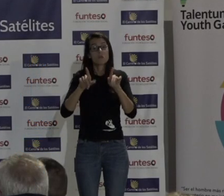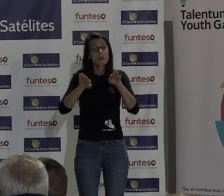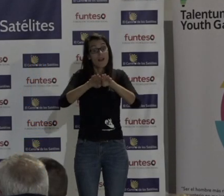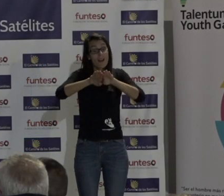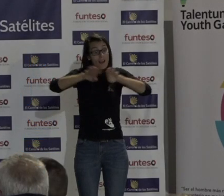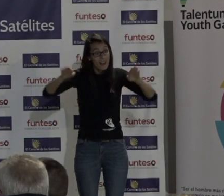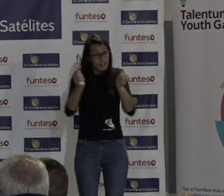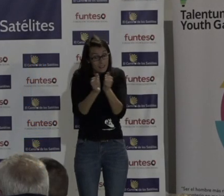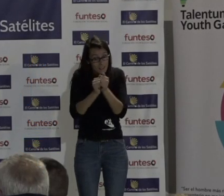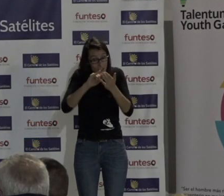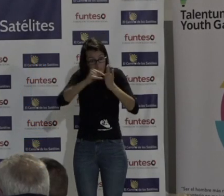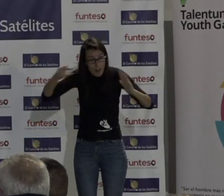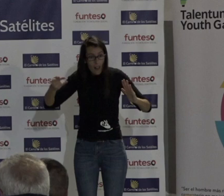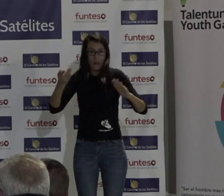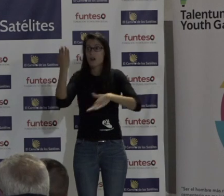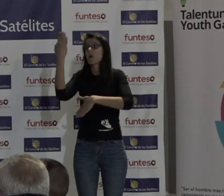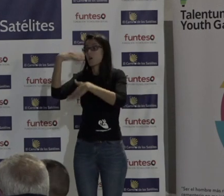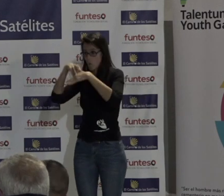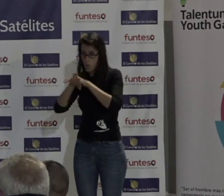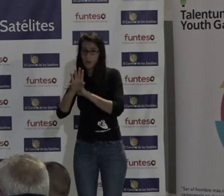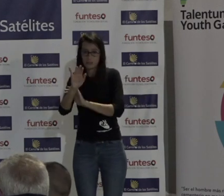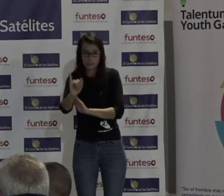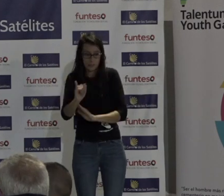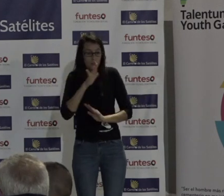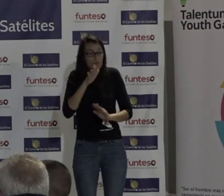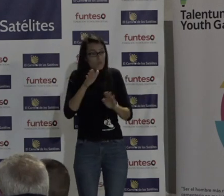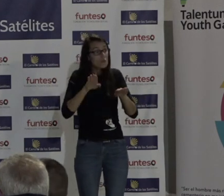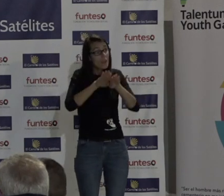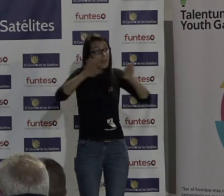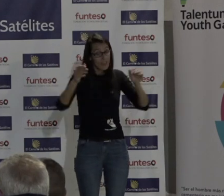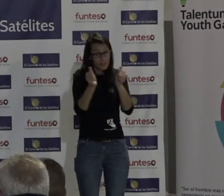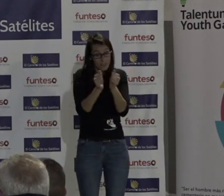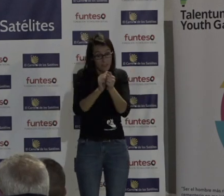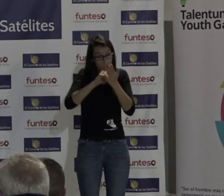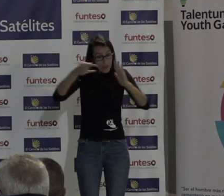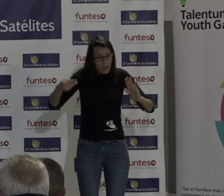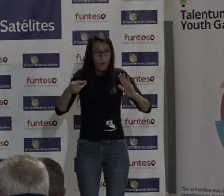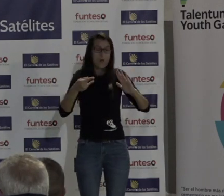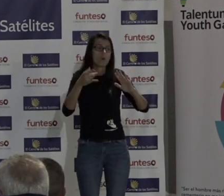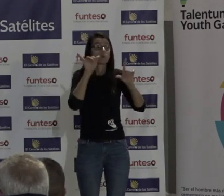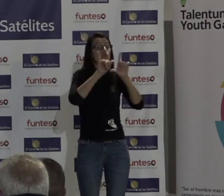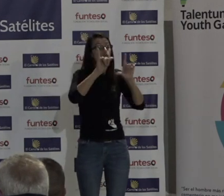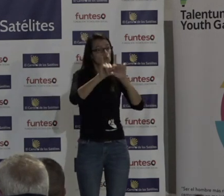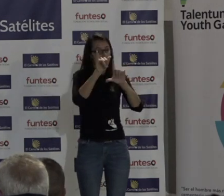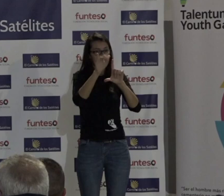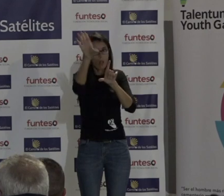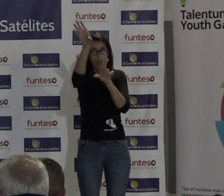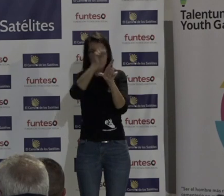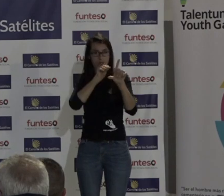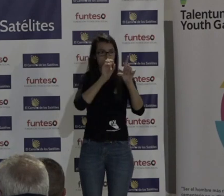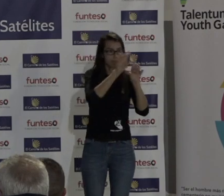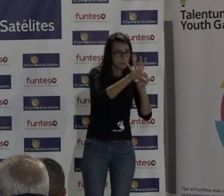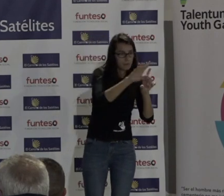guardar, una de las motivos de la Tecnolareira es guardarlas enteras en nuestro canal de YouTube para